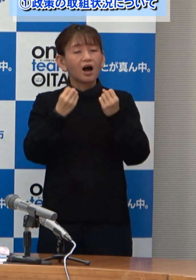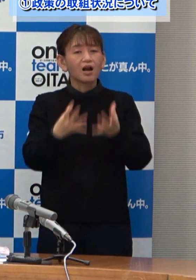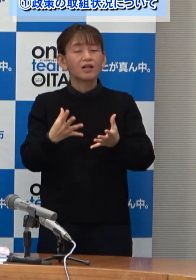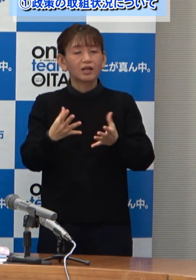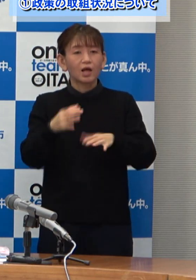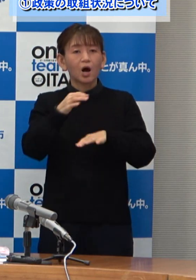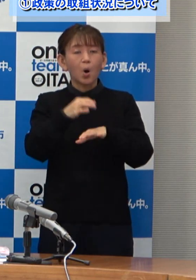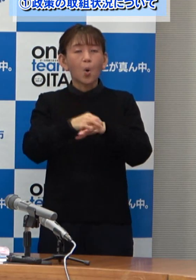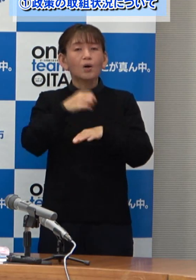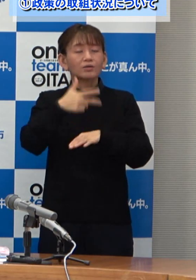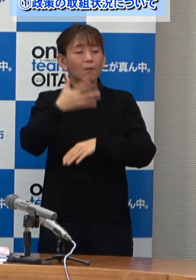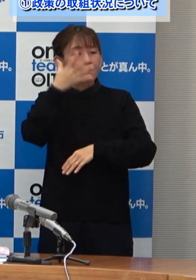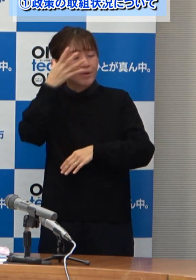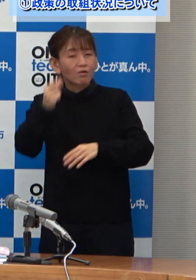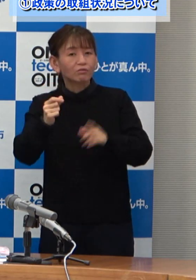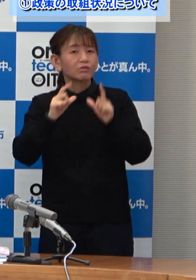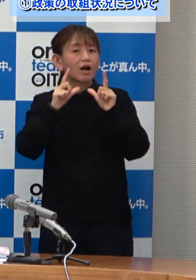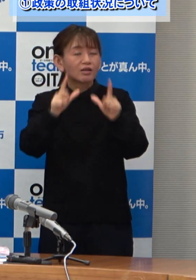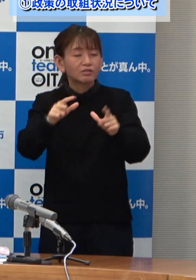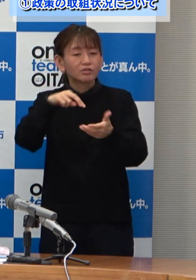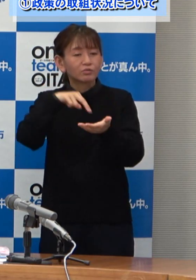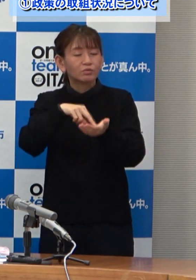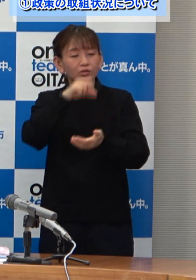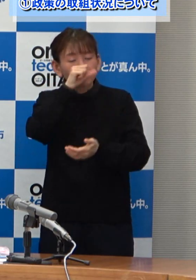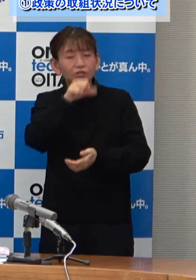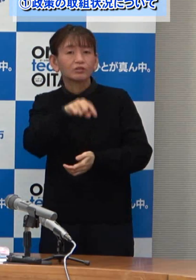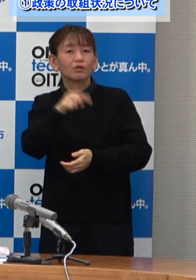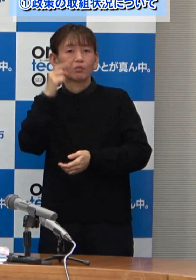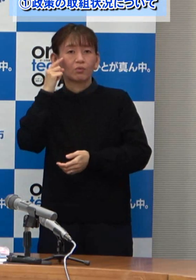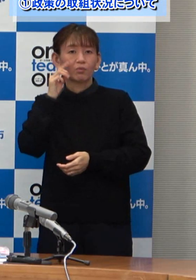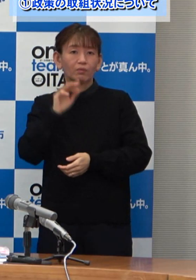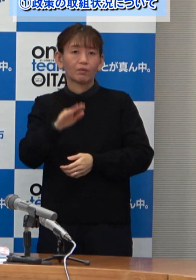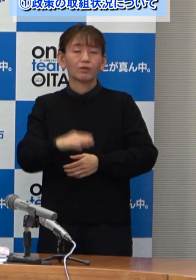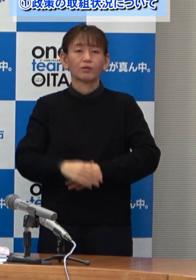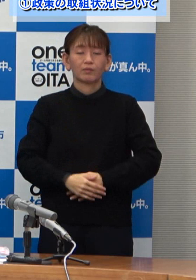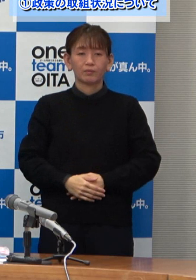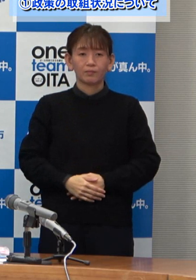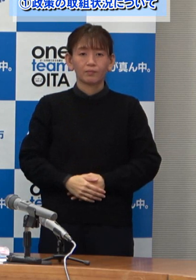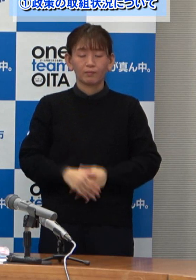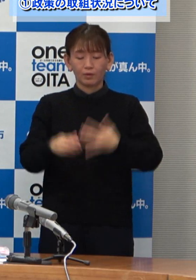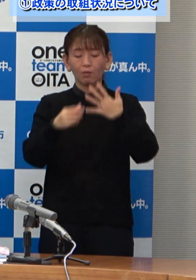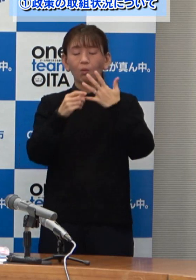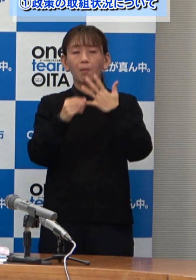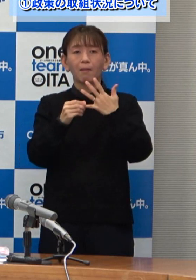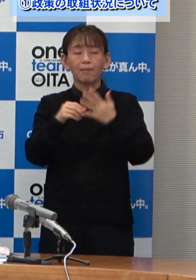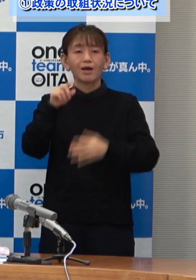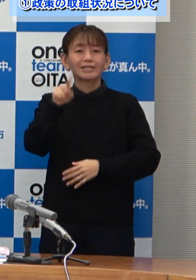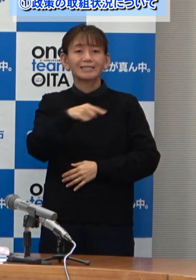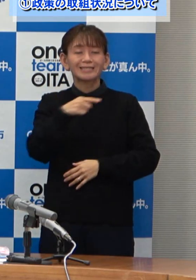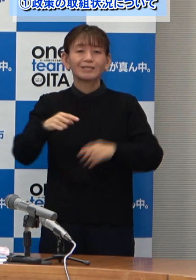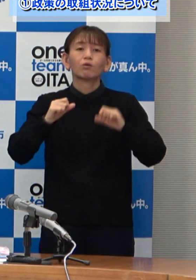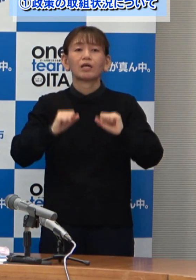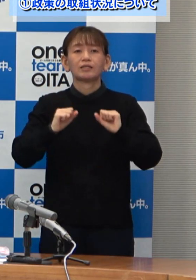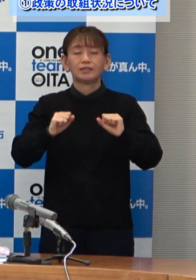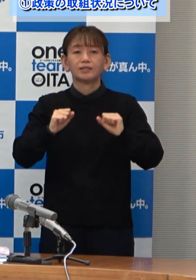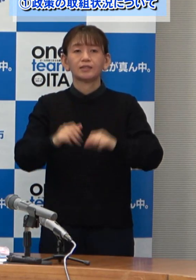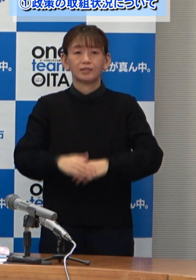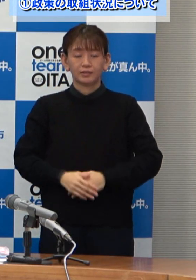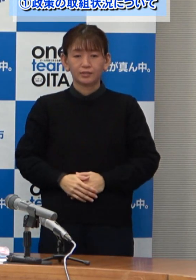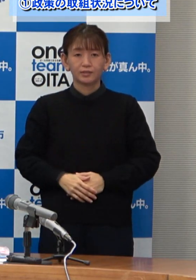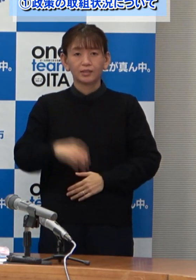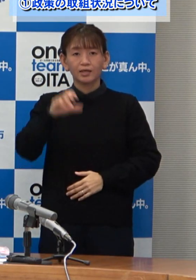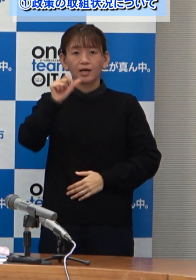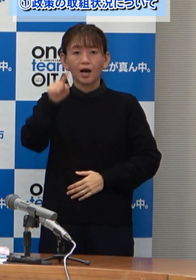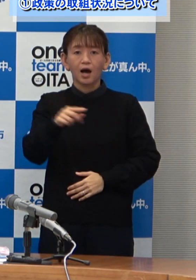性があると私は感じてます5番目等元気えアーバンフェスタ開催